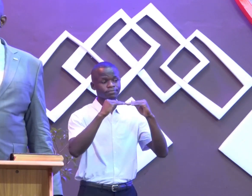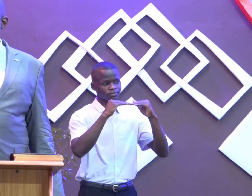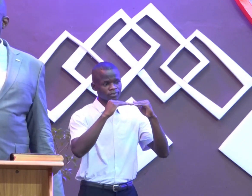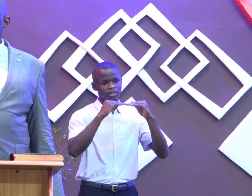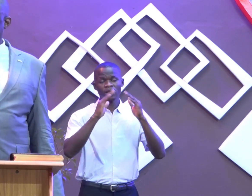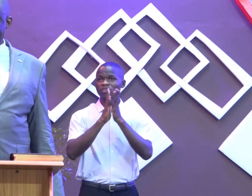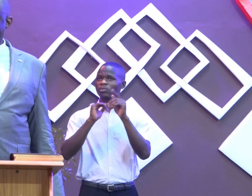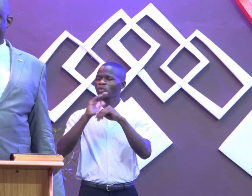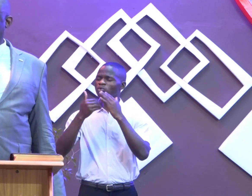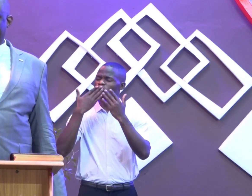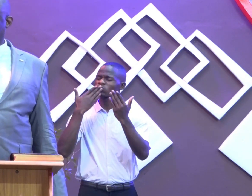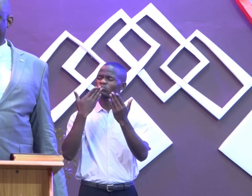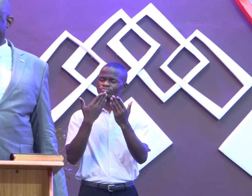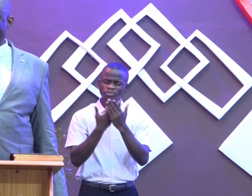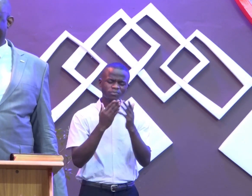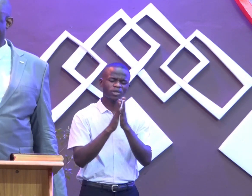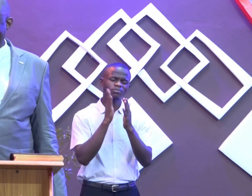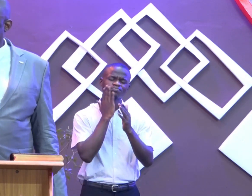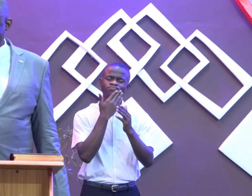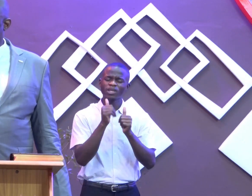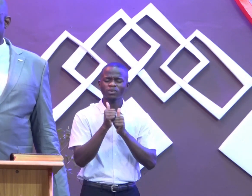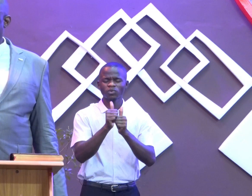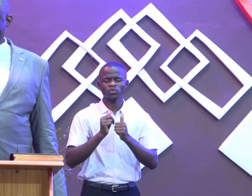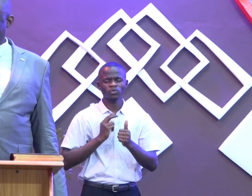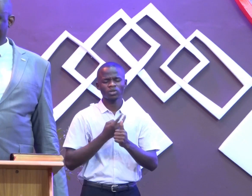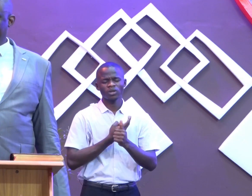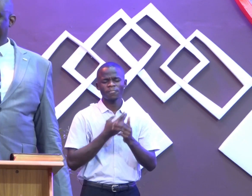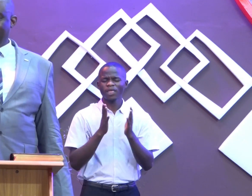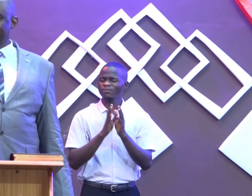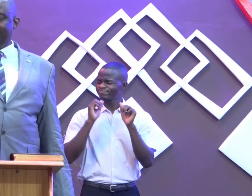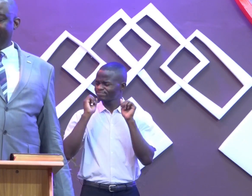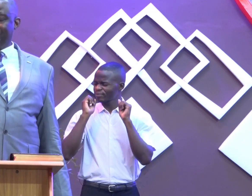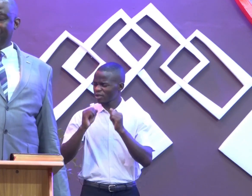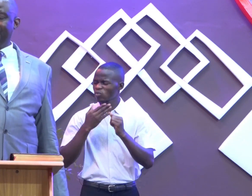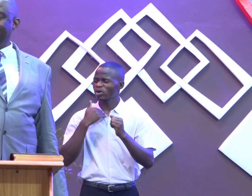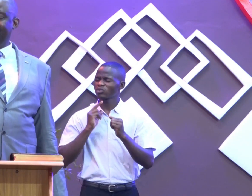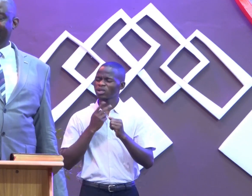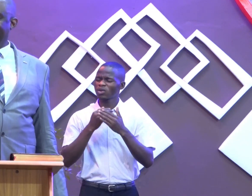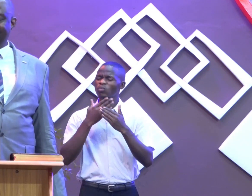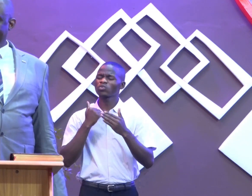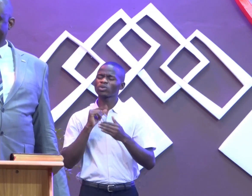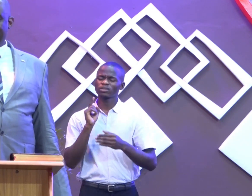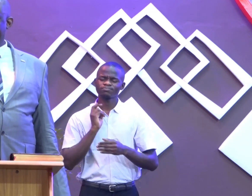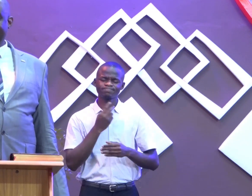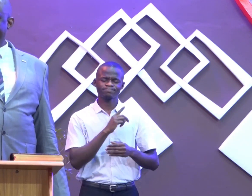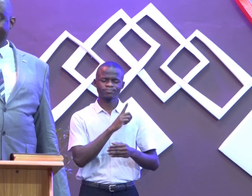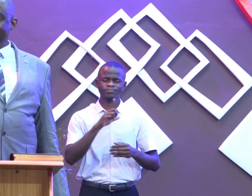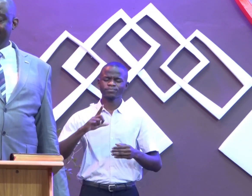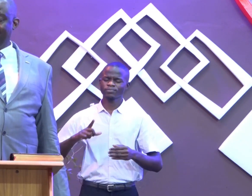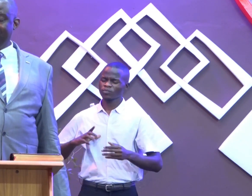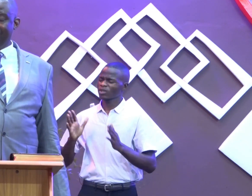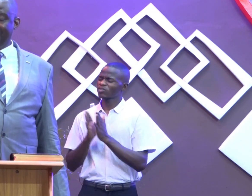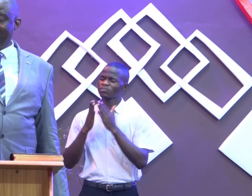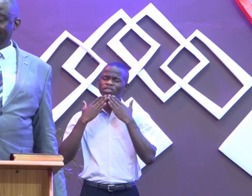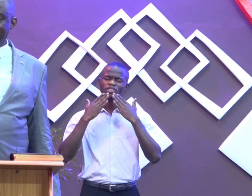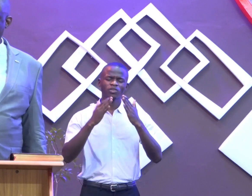Obulu njibo nechisacho bitu kubiriri Bitu inzi soku jawo ya gala tuji Weyanzi